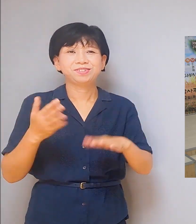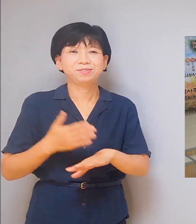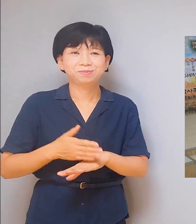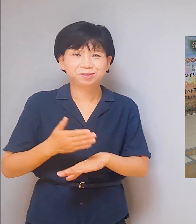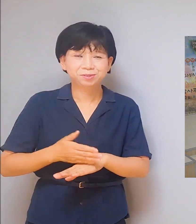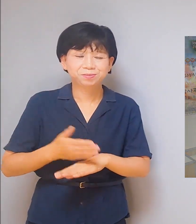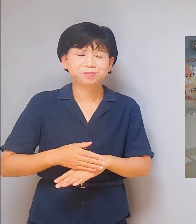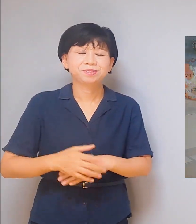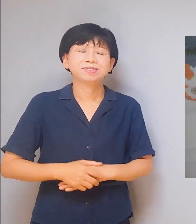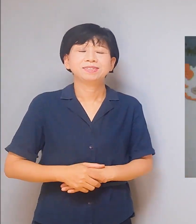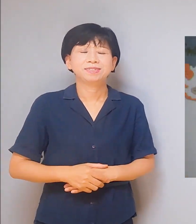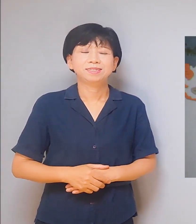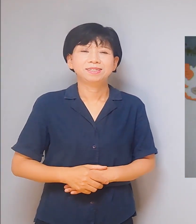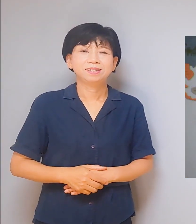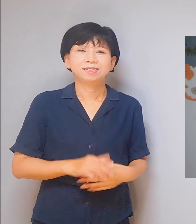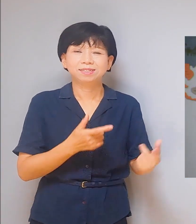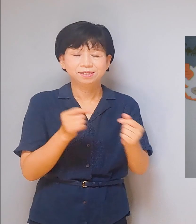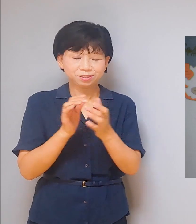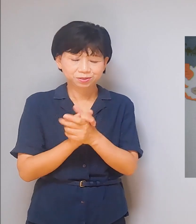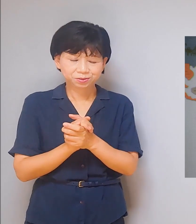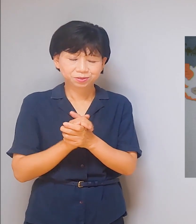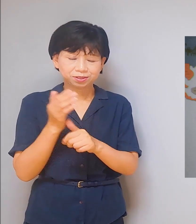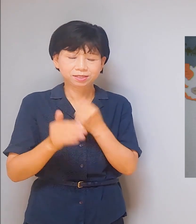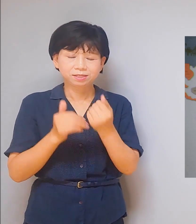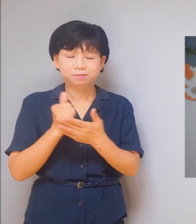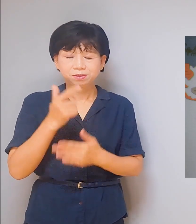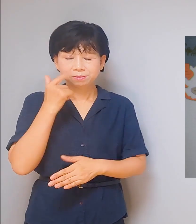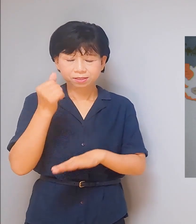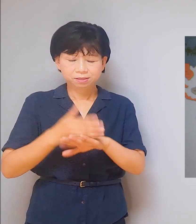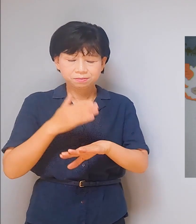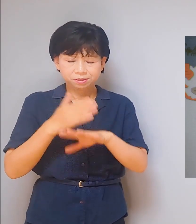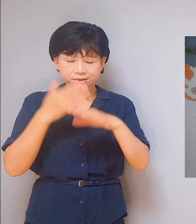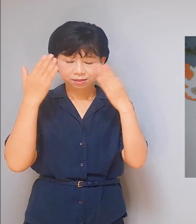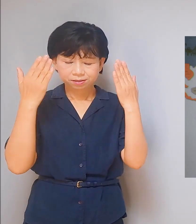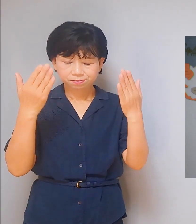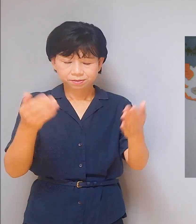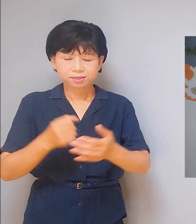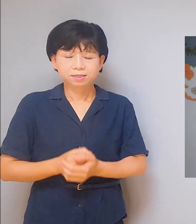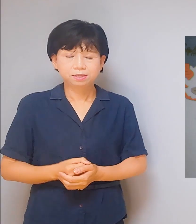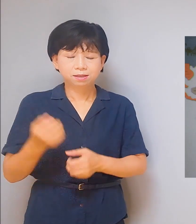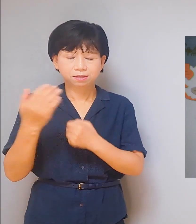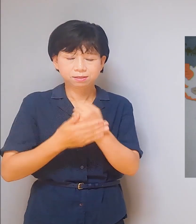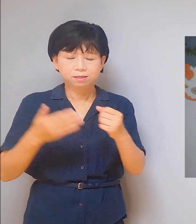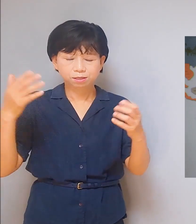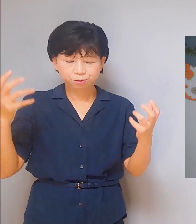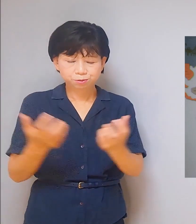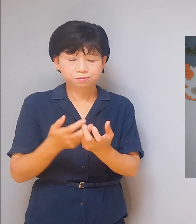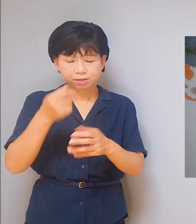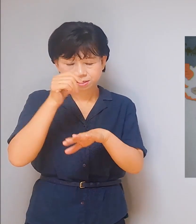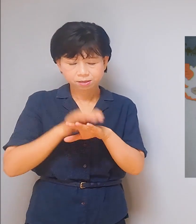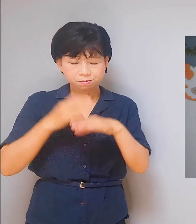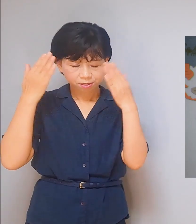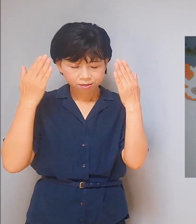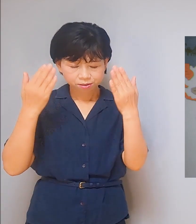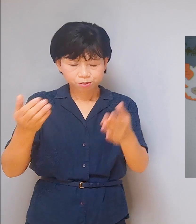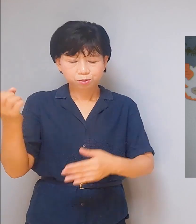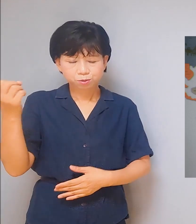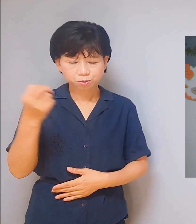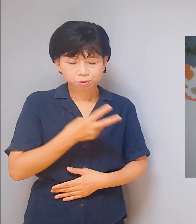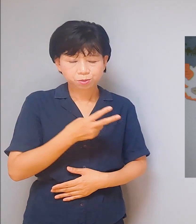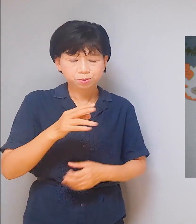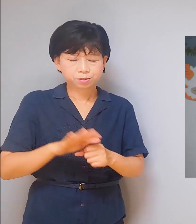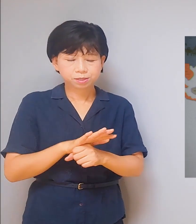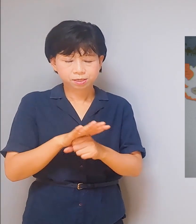박수하겠습니다. 네, 제가 기도하겠습니다. 하나님 감사합니다. 은혜 충만한 예배 드리고